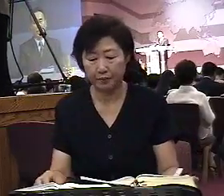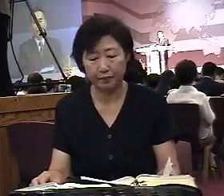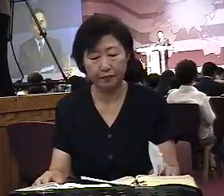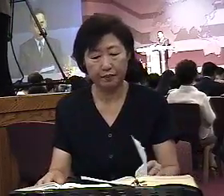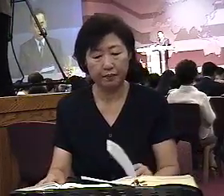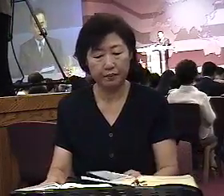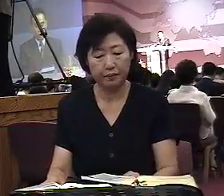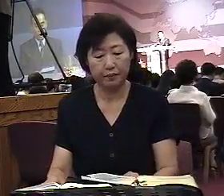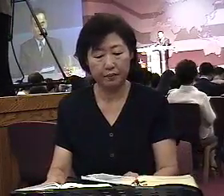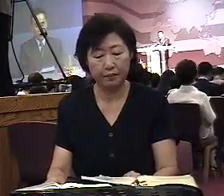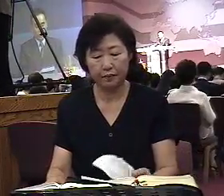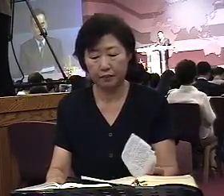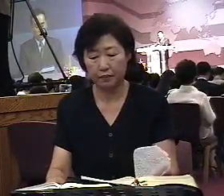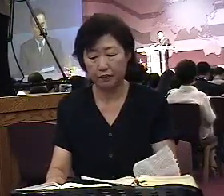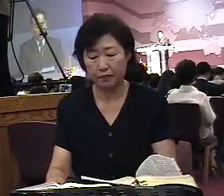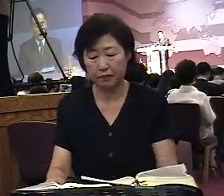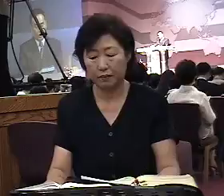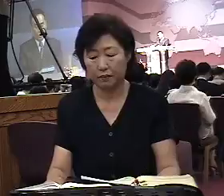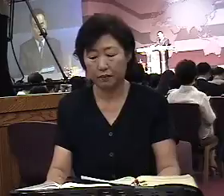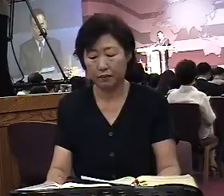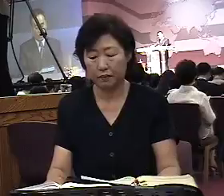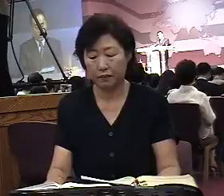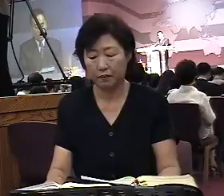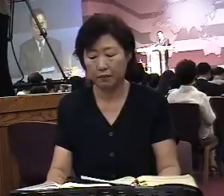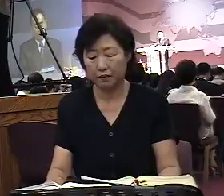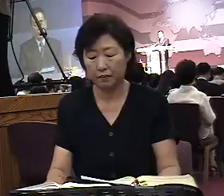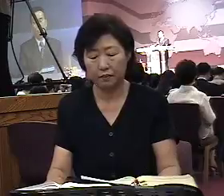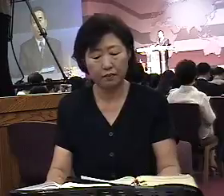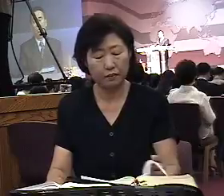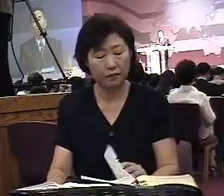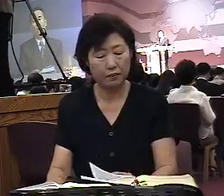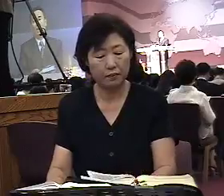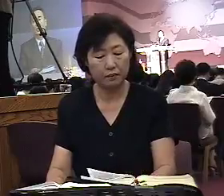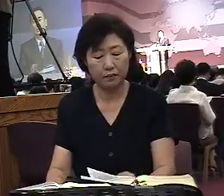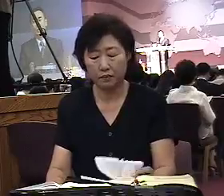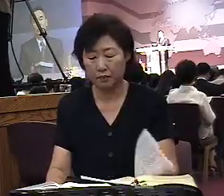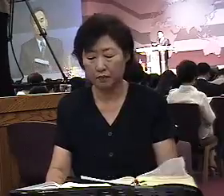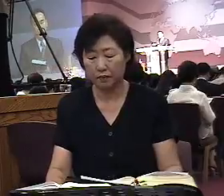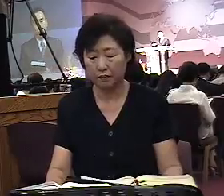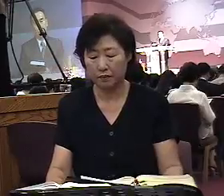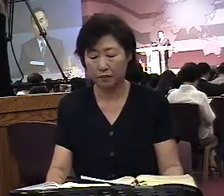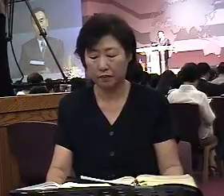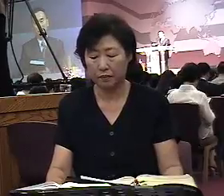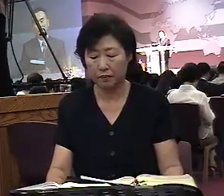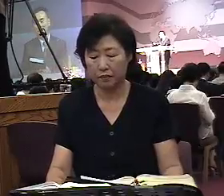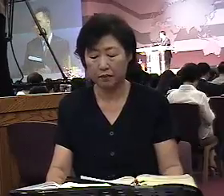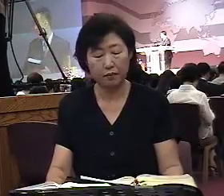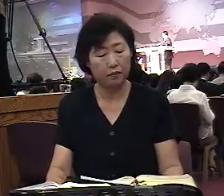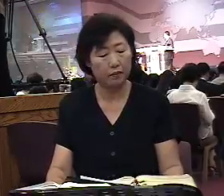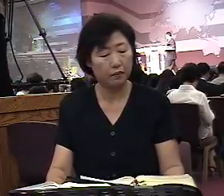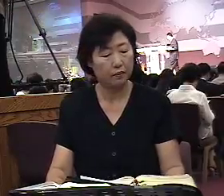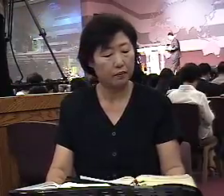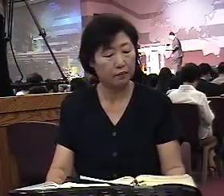김승훈 목사님 나오셔서 그리스도께 인도하려고 라는 제목으로 말씀을 전도해 주시겠습니다.